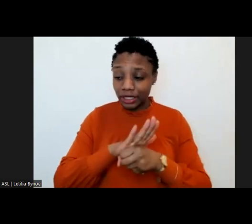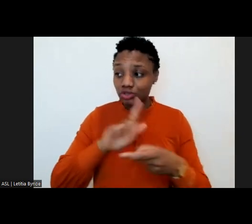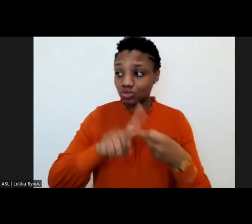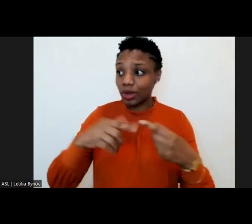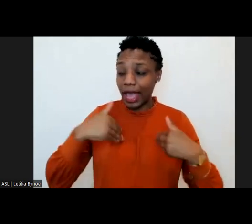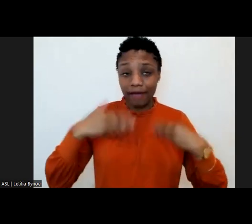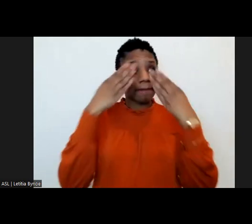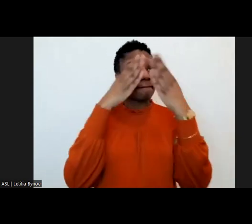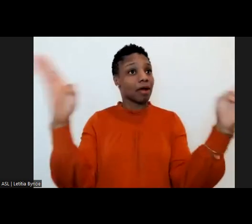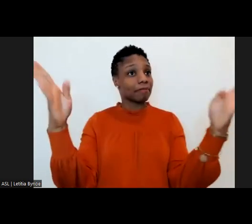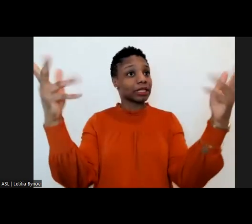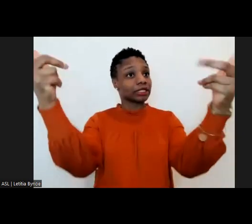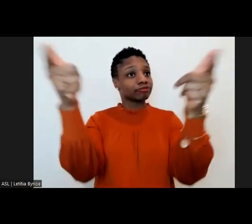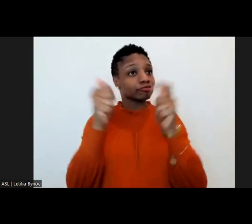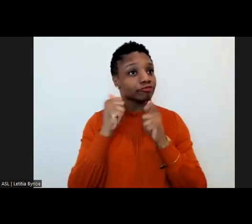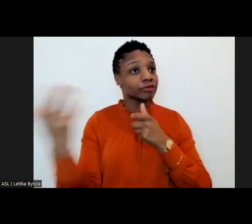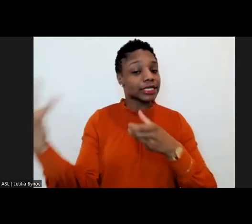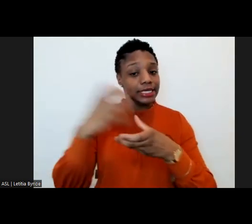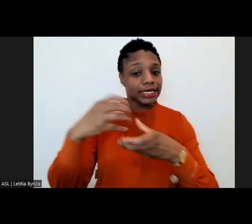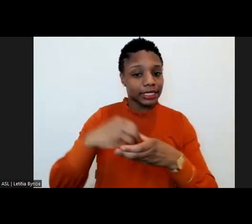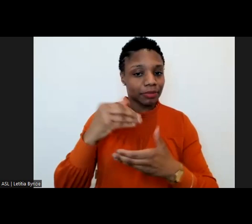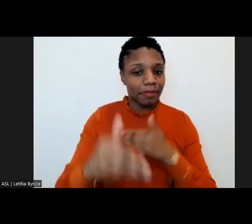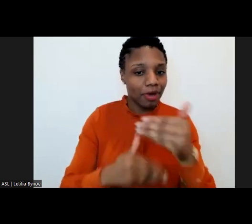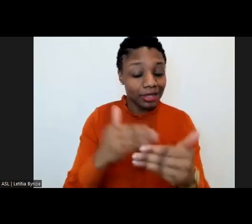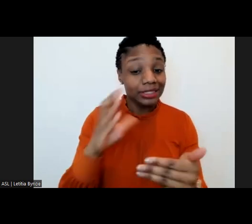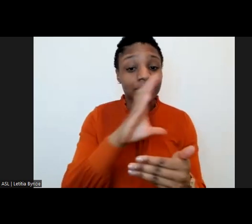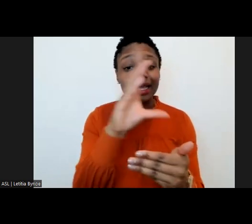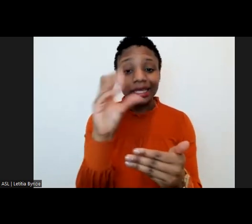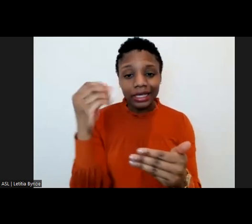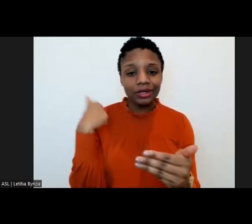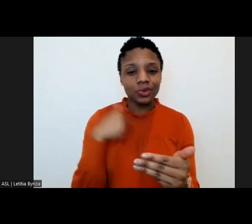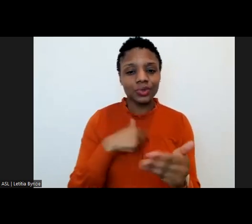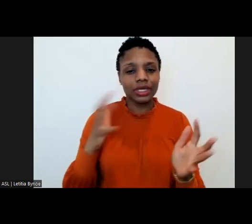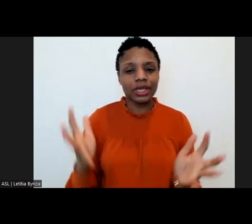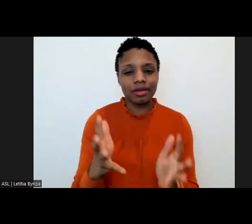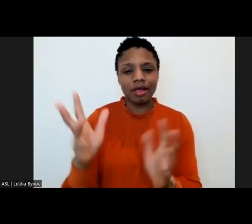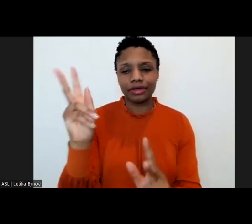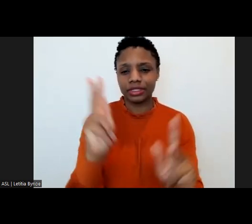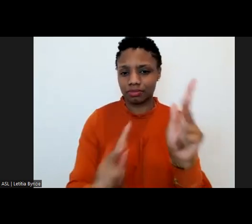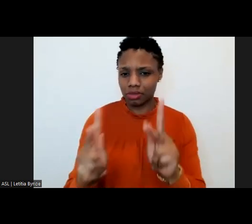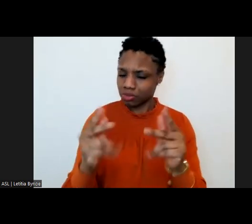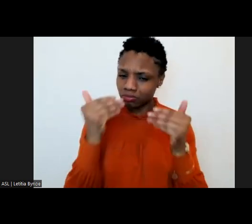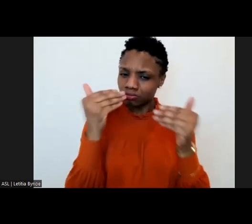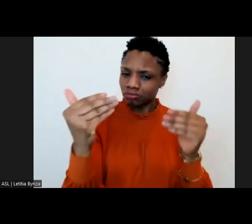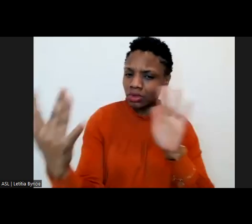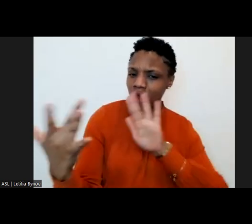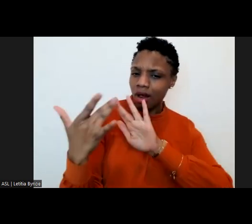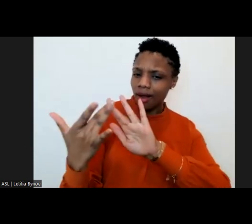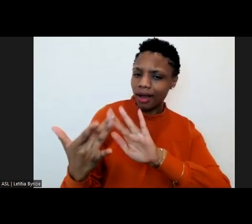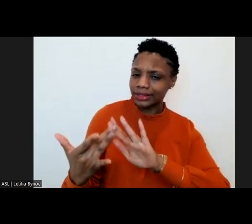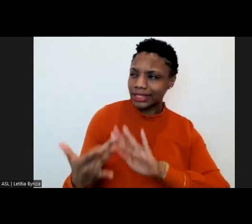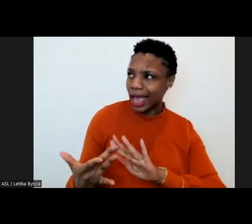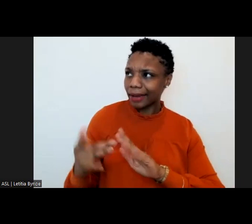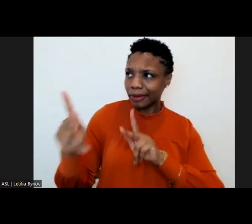podemos s podemos tener eh una persona eh que pueda venir y